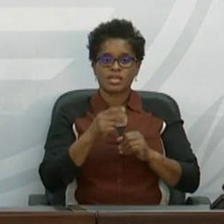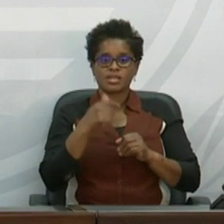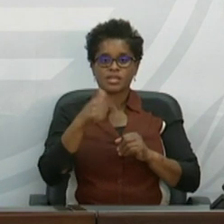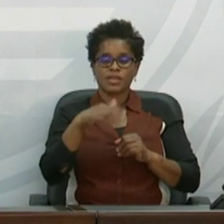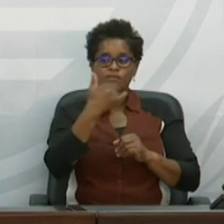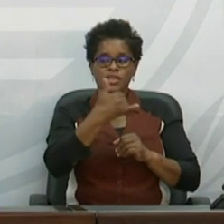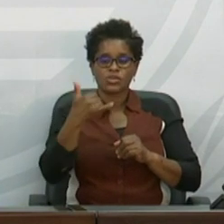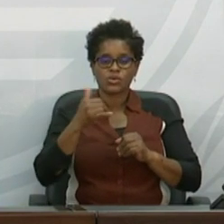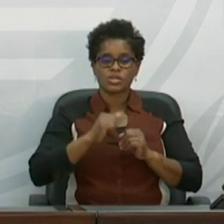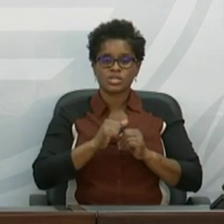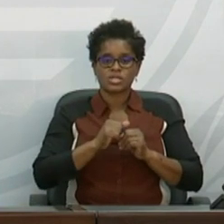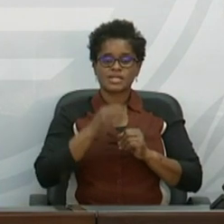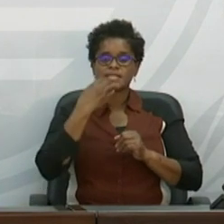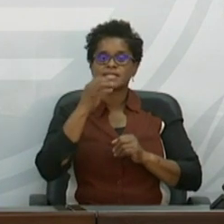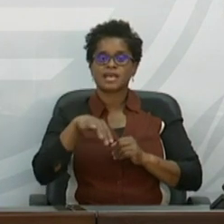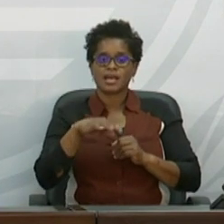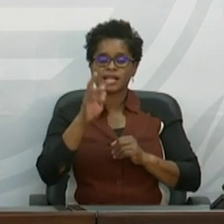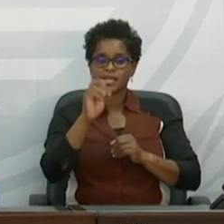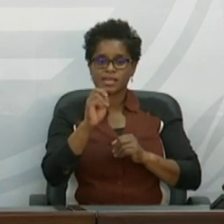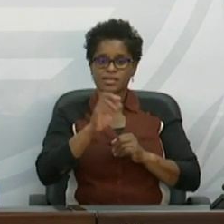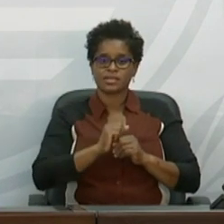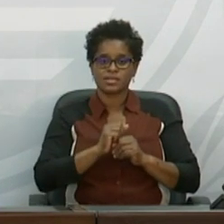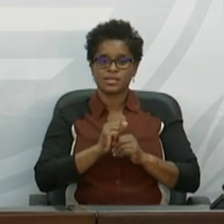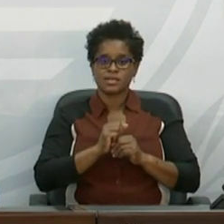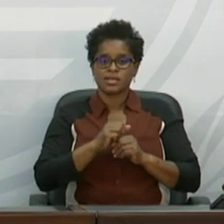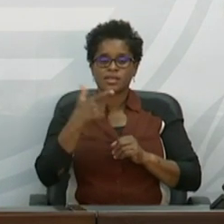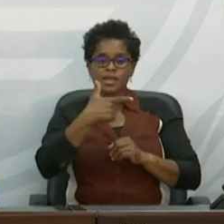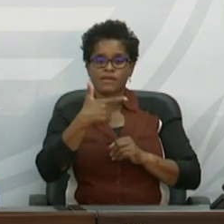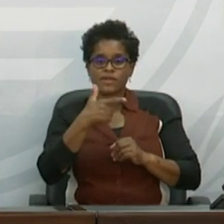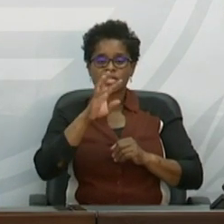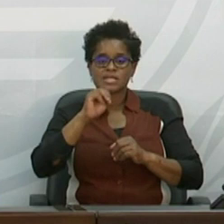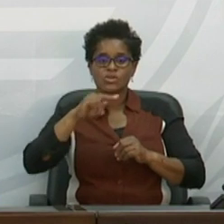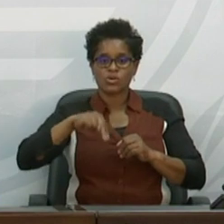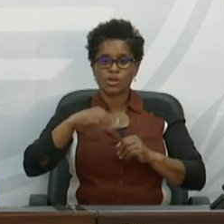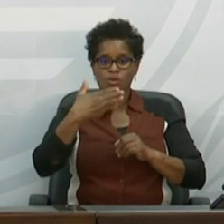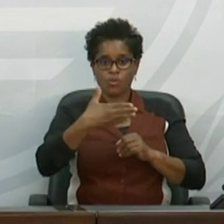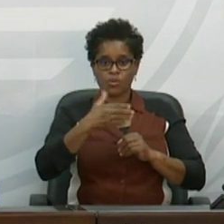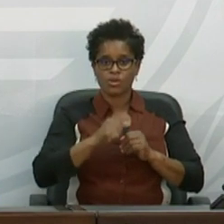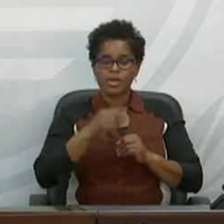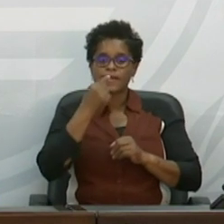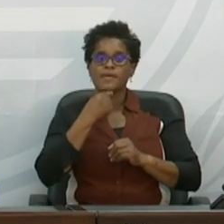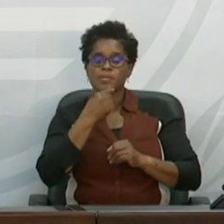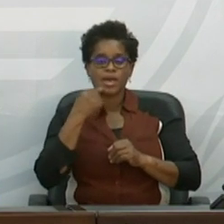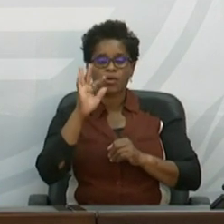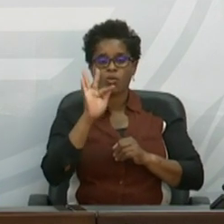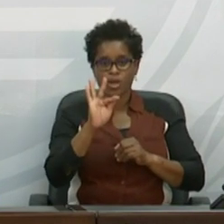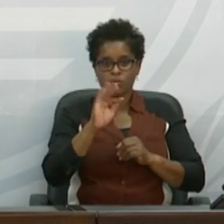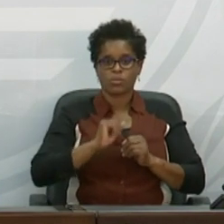tem 22, Sal 3, Tarrafal de São Nicolau 1 e Maio